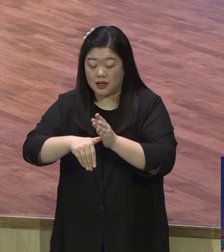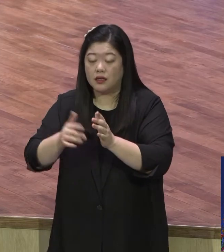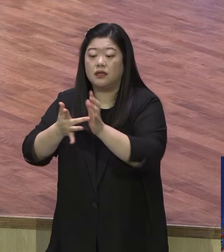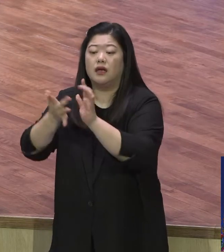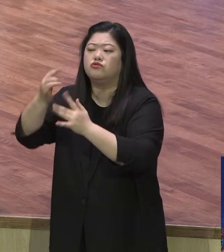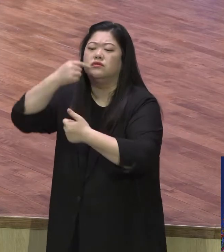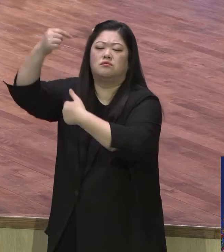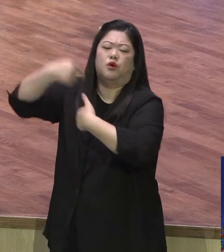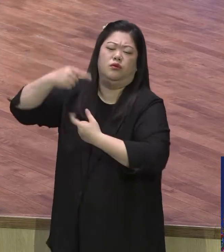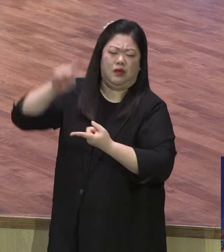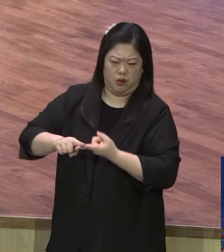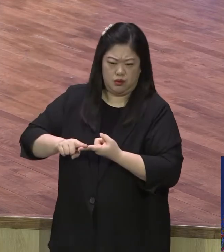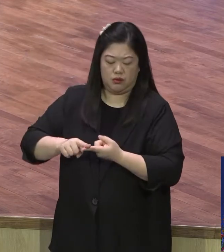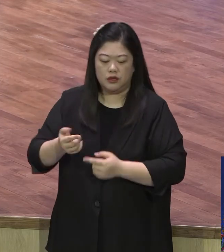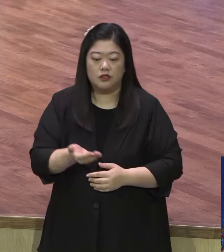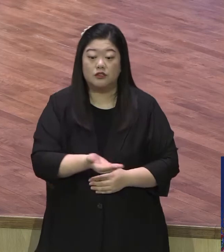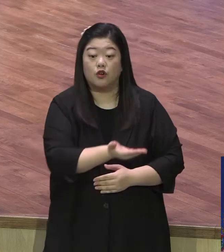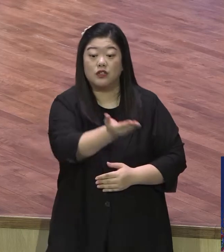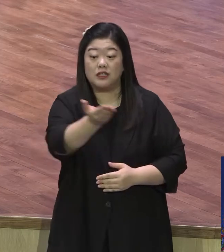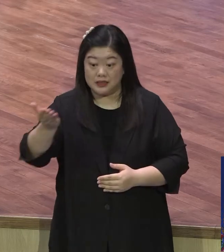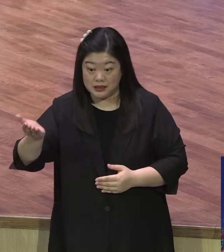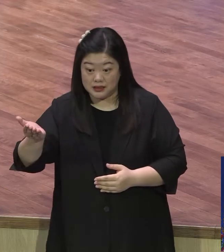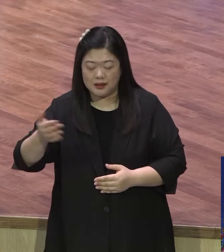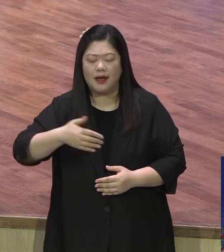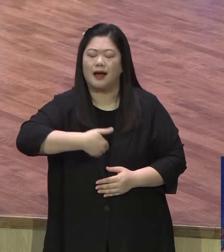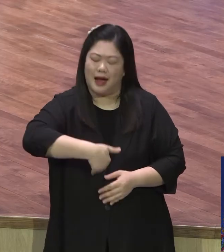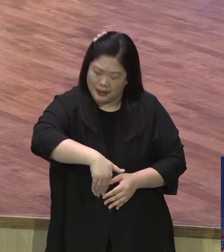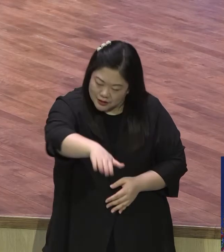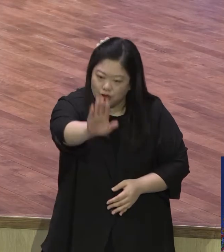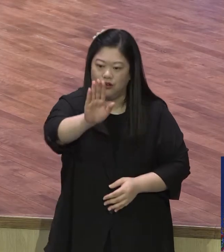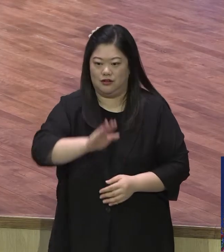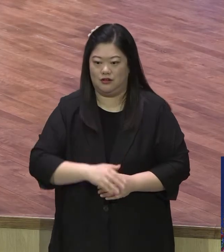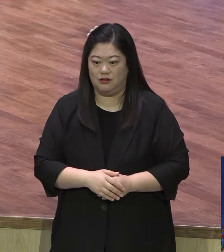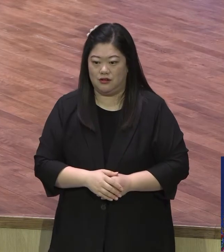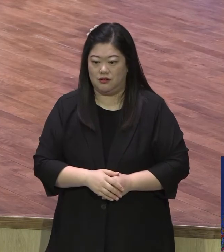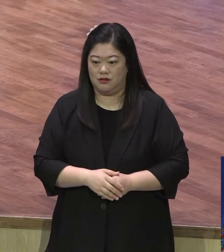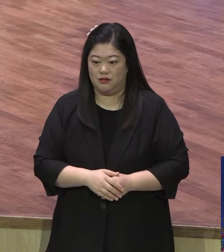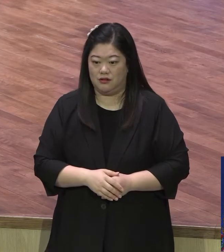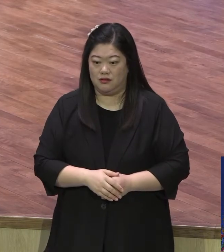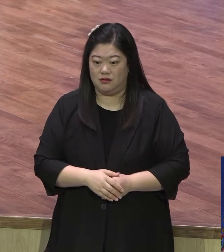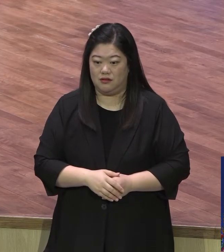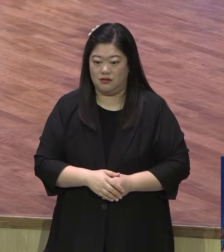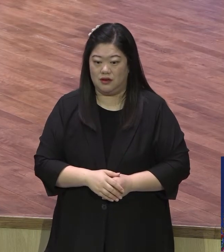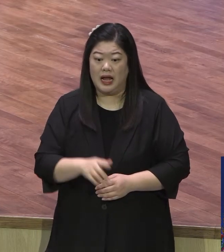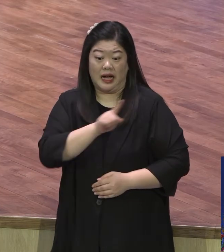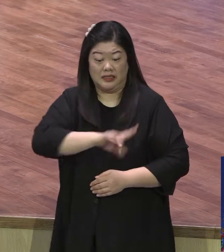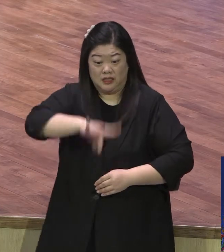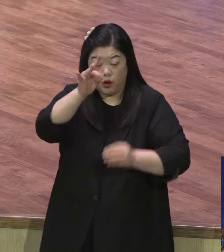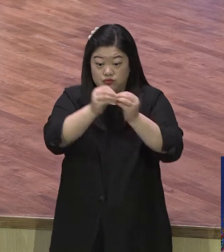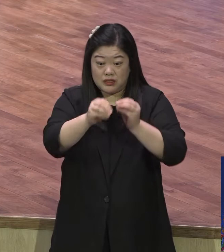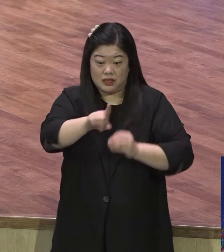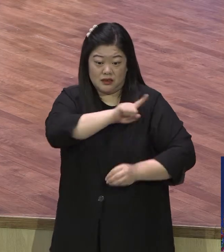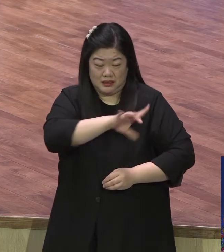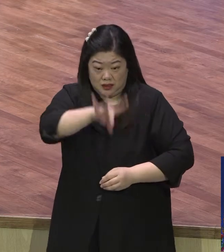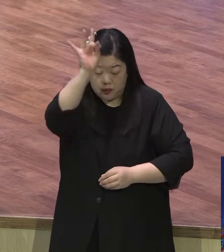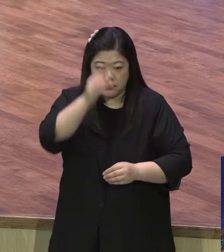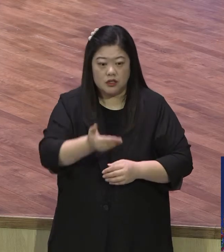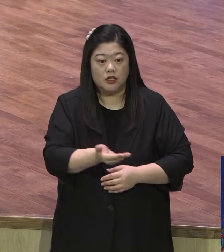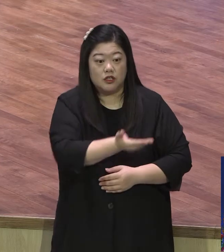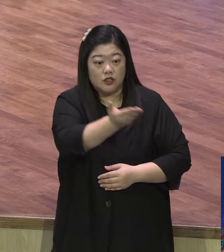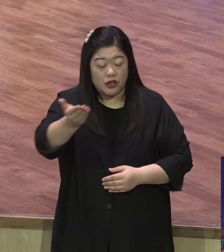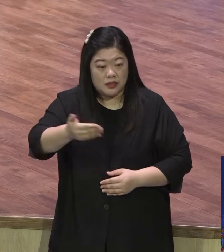가서 이 표현을 잘 들으세요 너희는 가서 이게 맨 처음에 나와 있기 때문에 성교하면